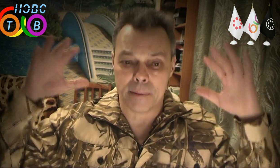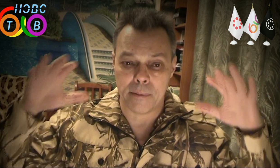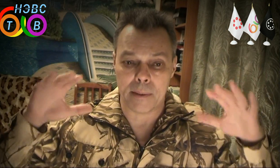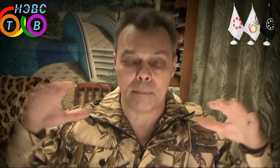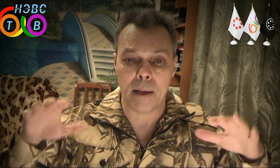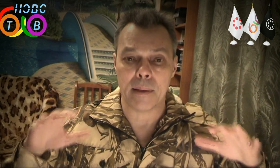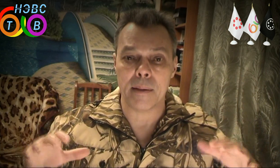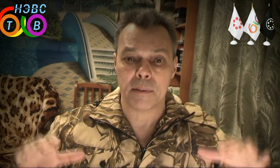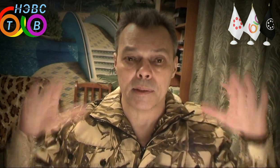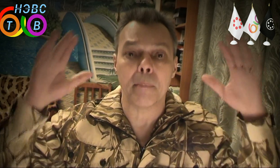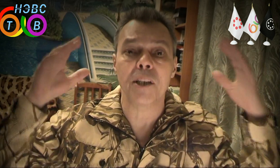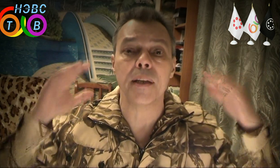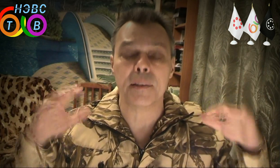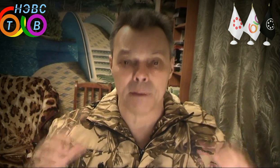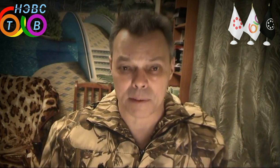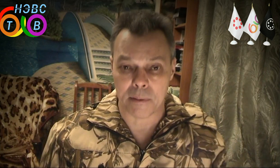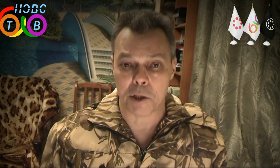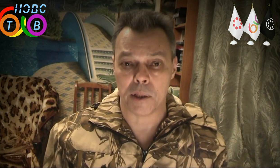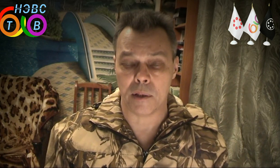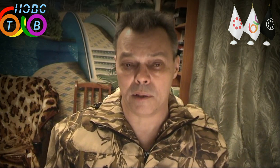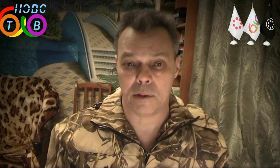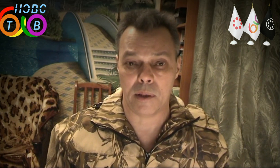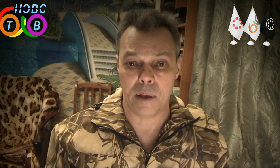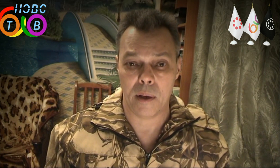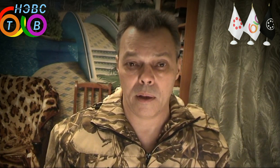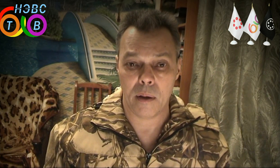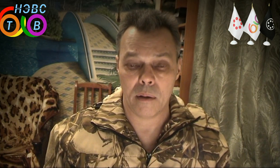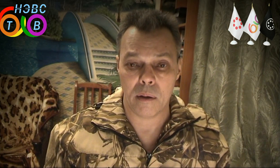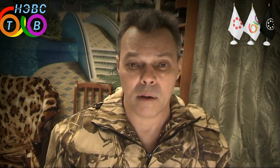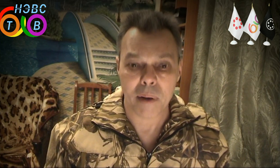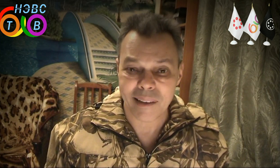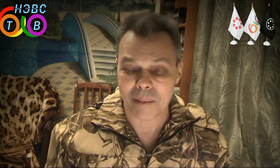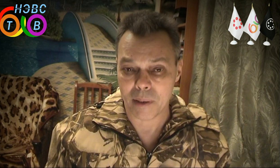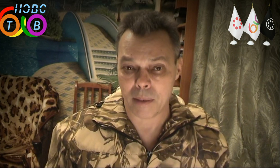предсказательности в этом, да, таинственности, божественности в рождении детей. Роботизм некий